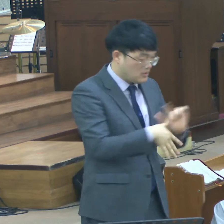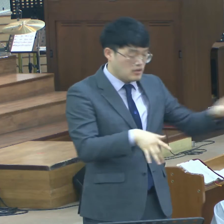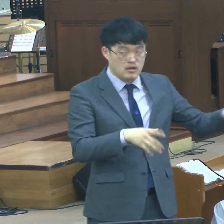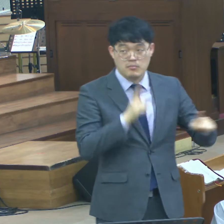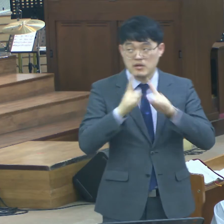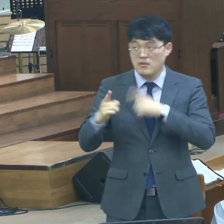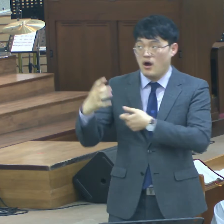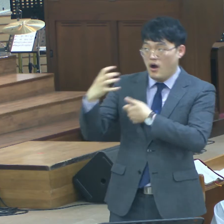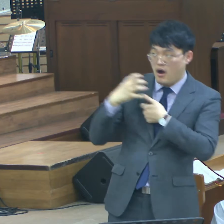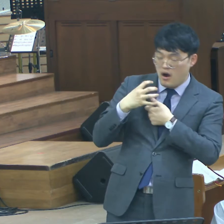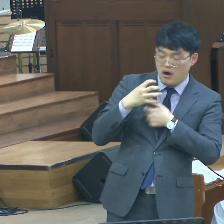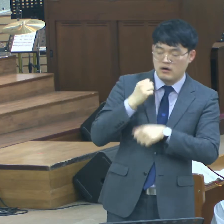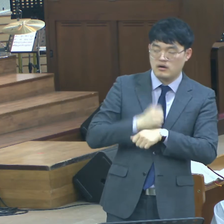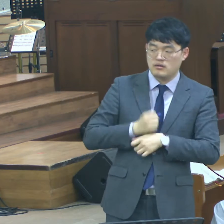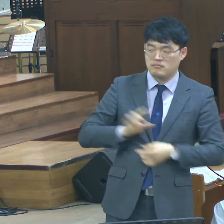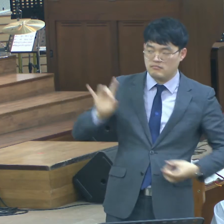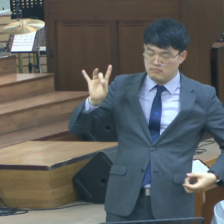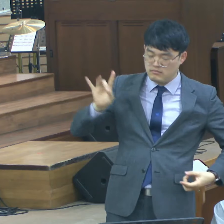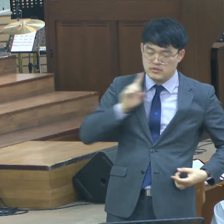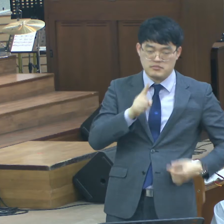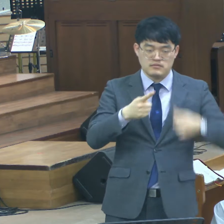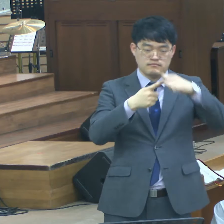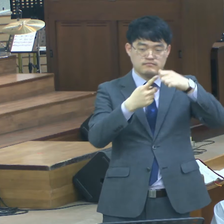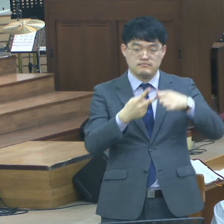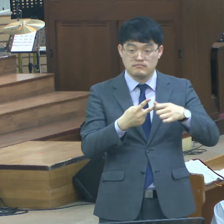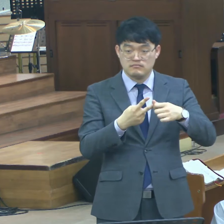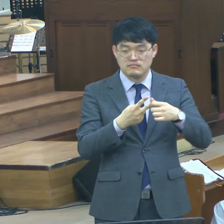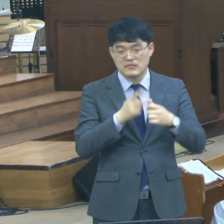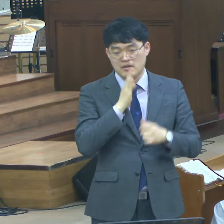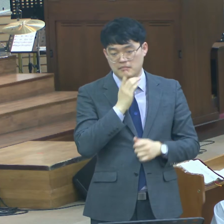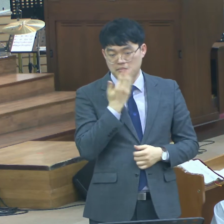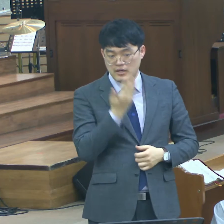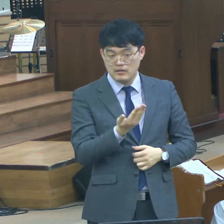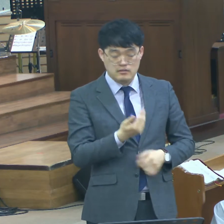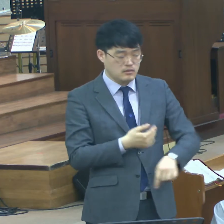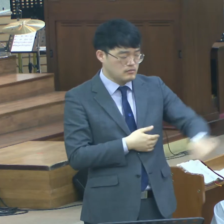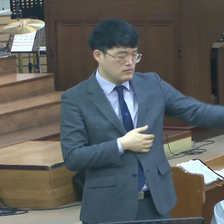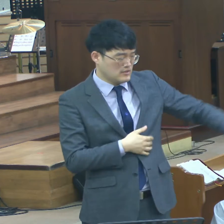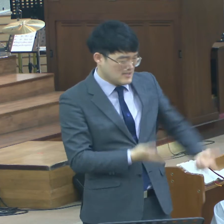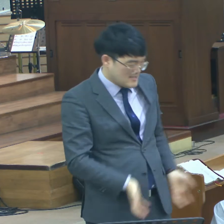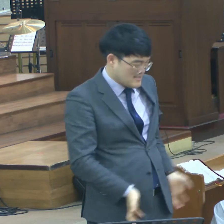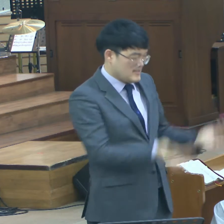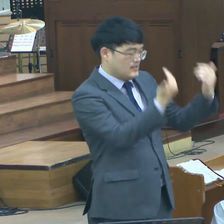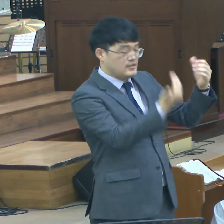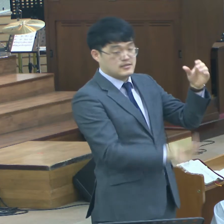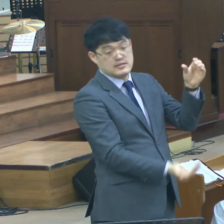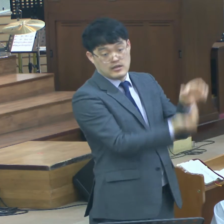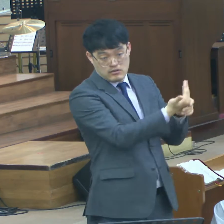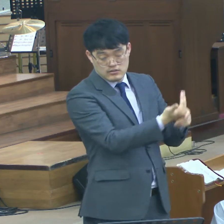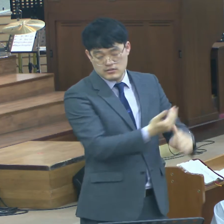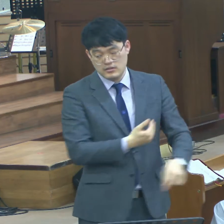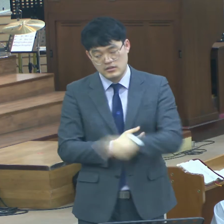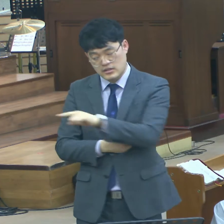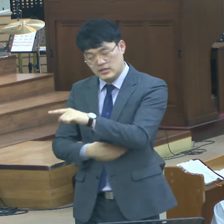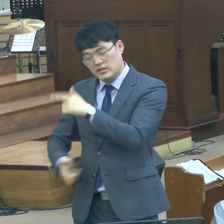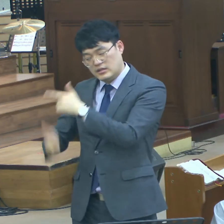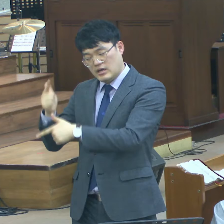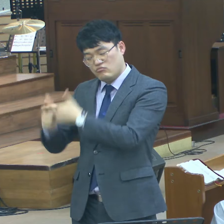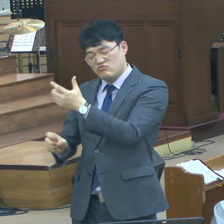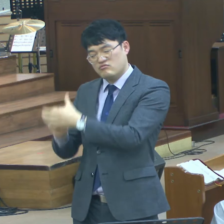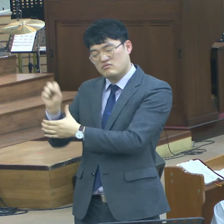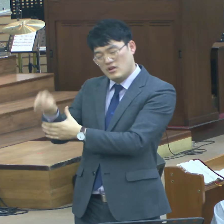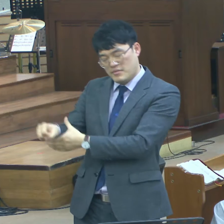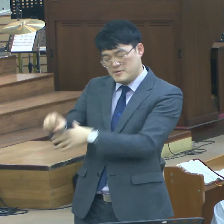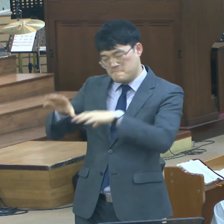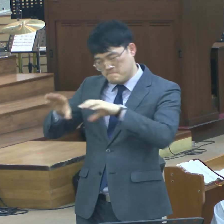눌렸다는 것을 이해할 수가 있죠. 어쨌든 성전 청결 사건은 무화과 나무와 관련해서